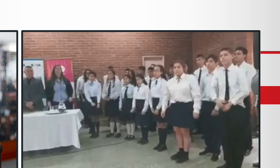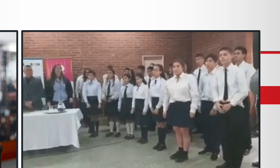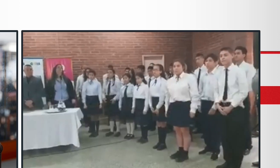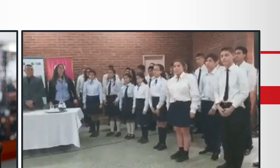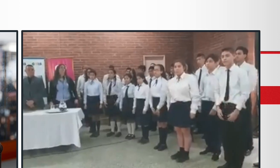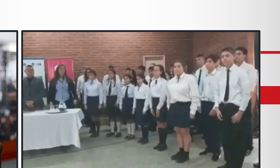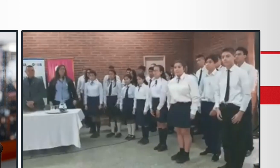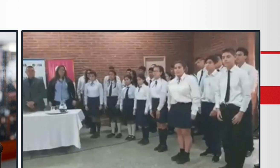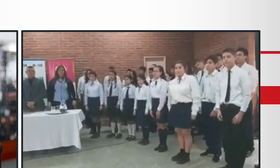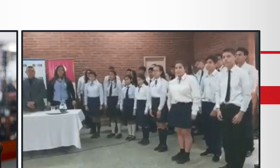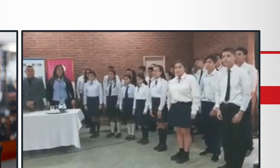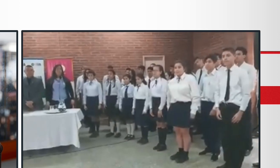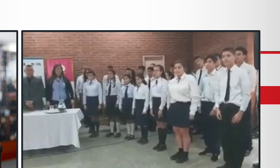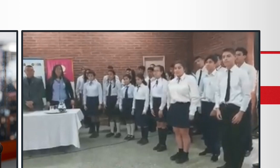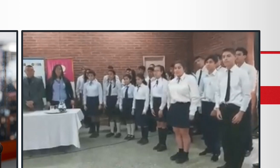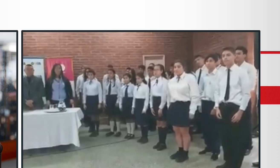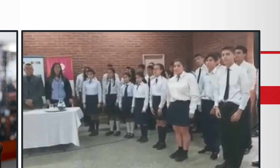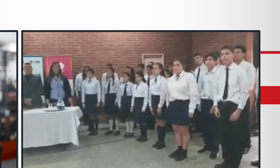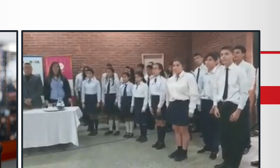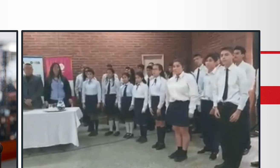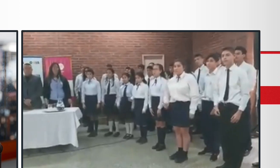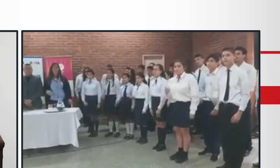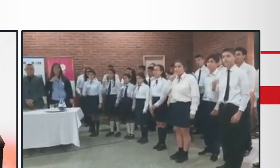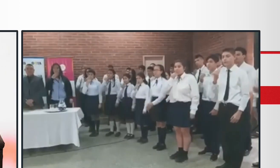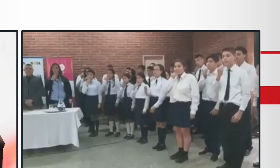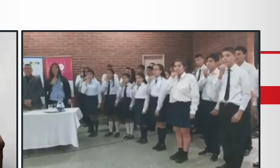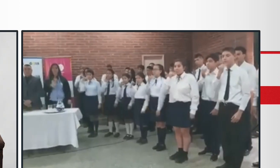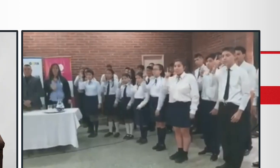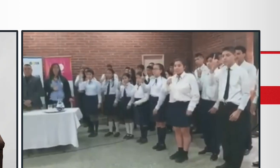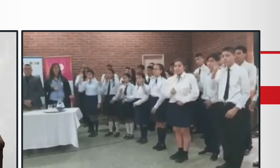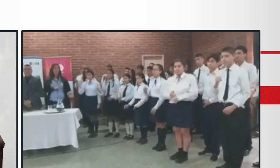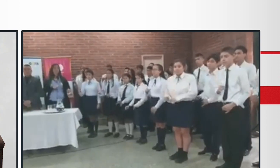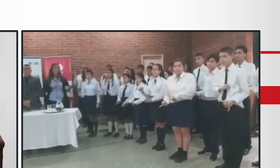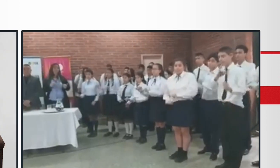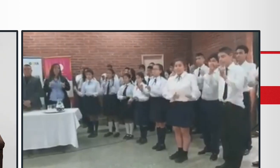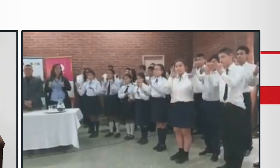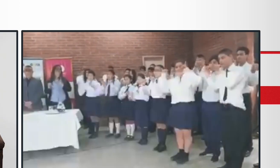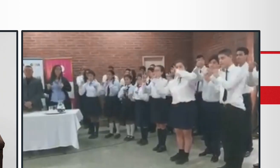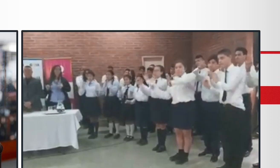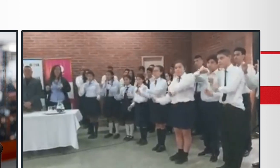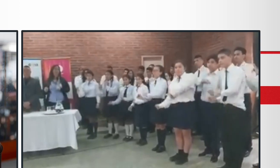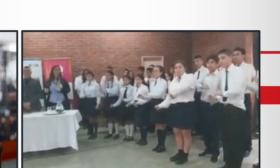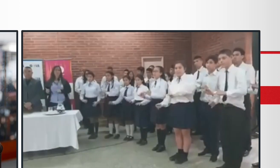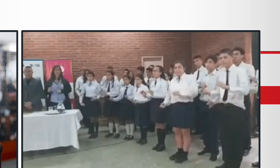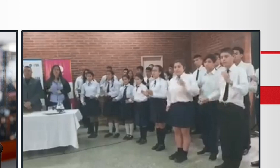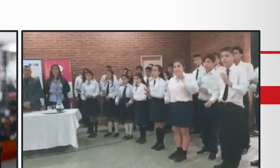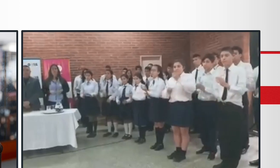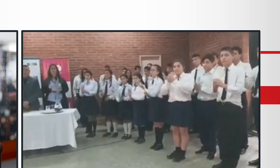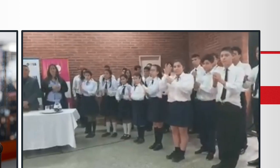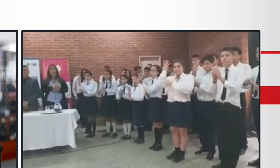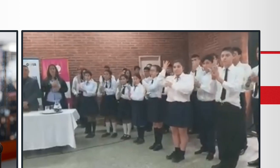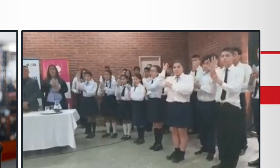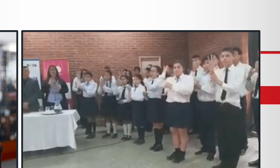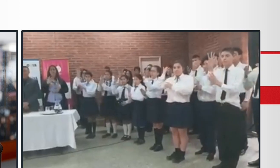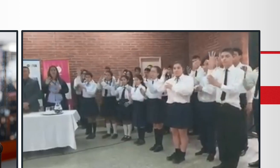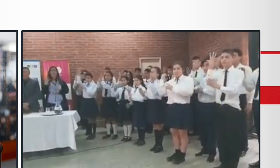tengan el acceso sobre todo. Interesante. Ese acceso. ¿Y qué niveles educativos maneja la escuela, por favor? Bueno, nosotros tenemos nivel